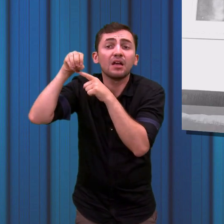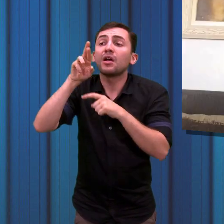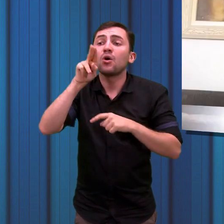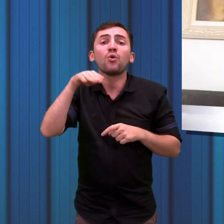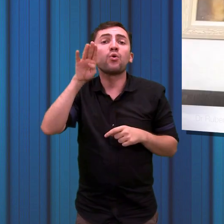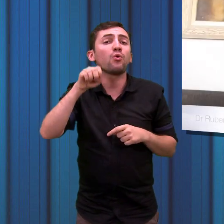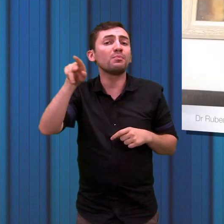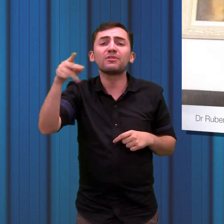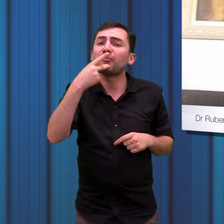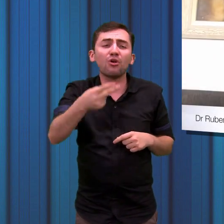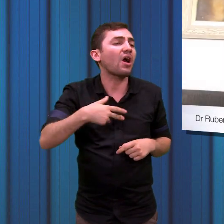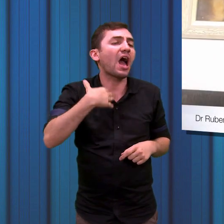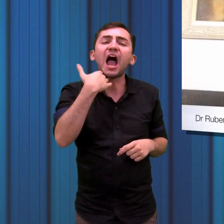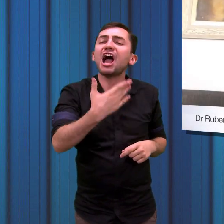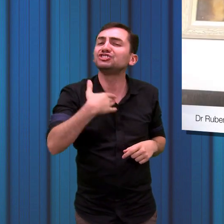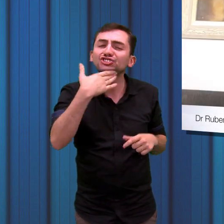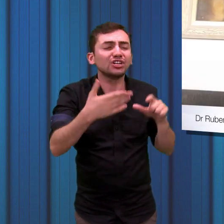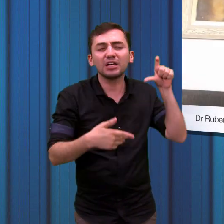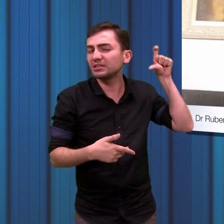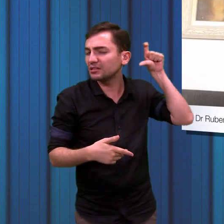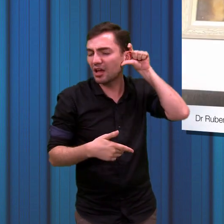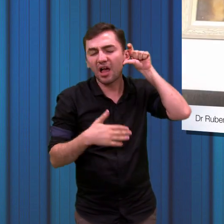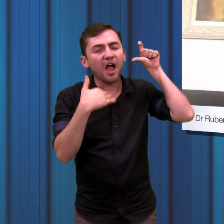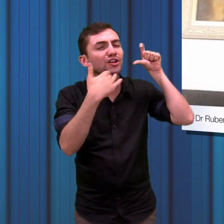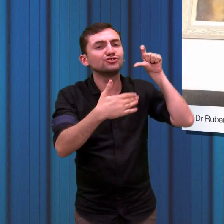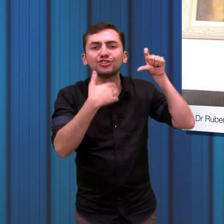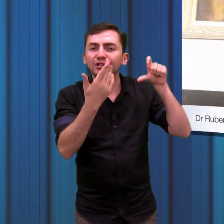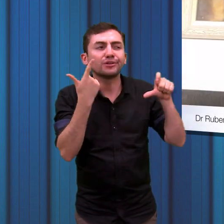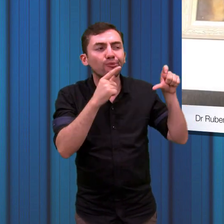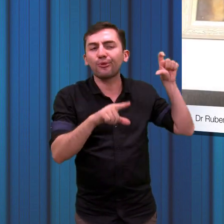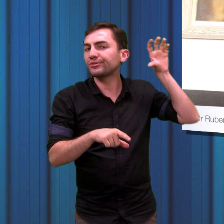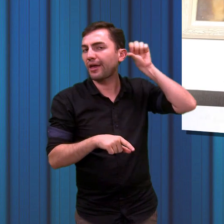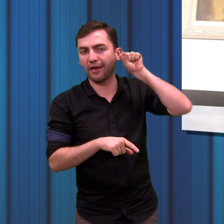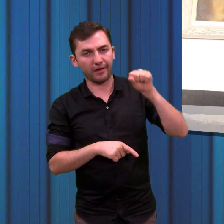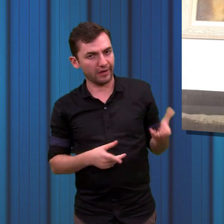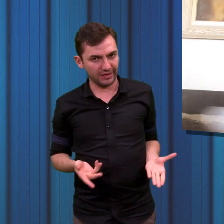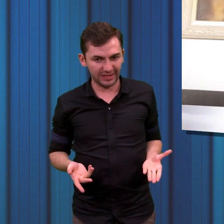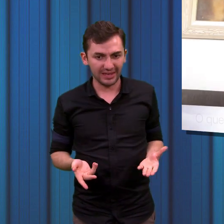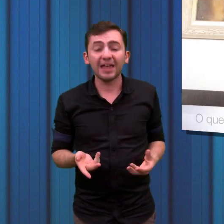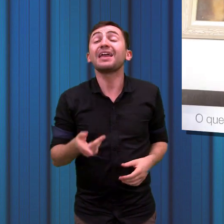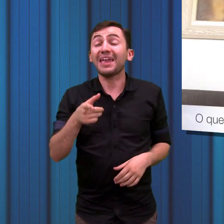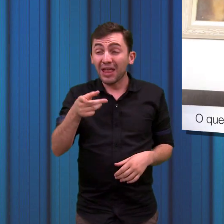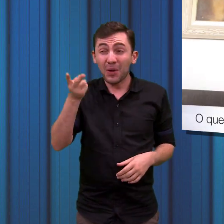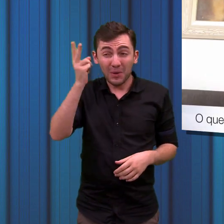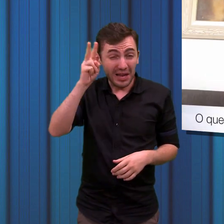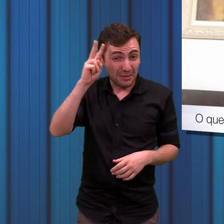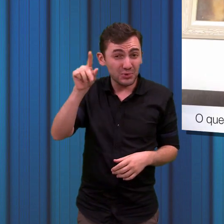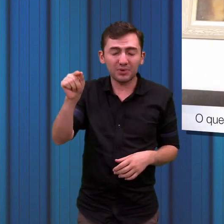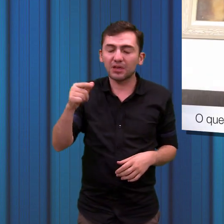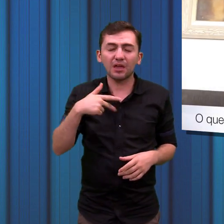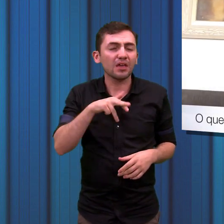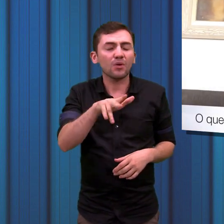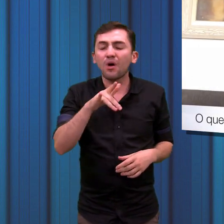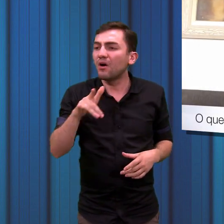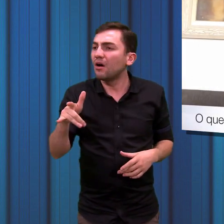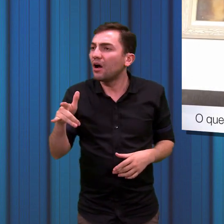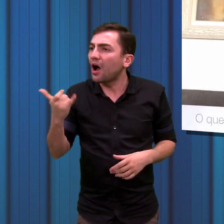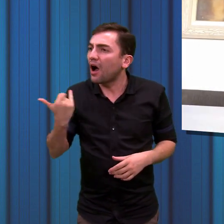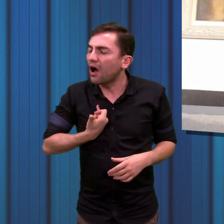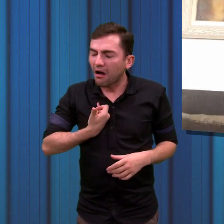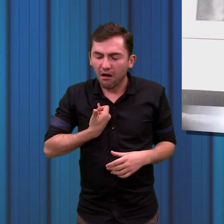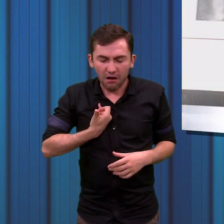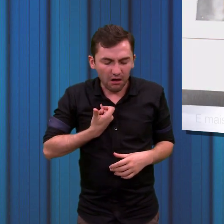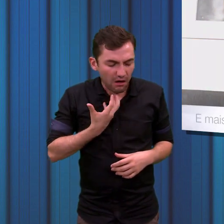bexiga. Dr. Rubens falou que não adiantaria colocar o AASE, que ele não teria ganho. O que eu lembro desse dia foi